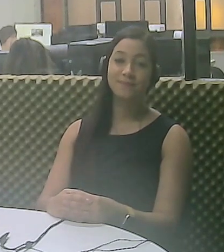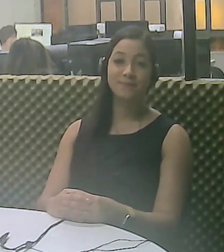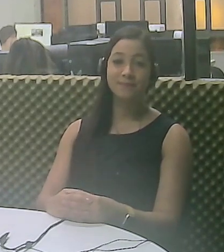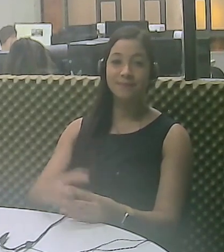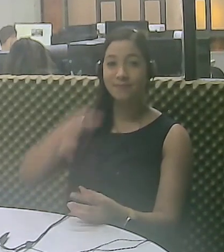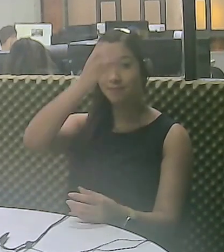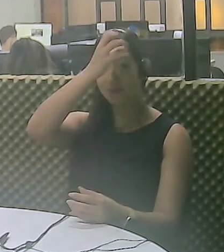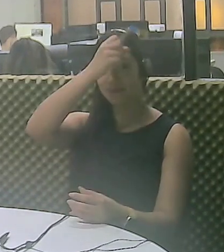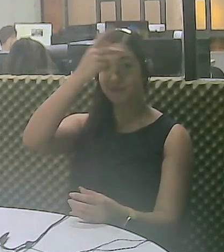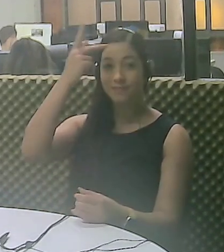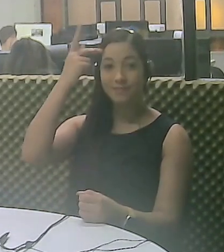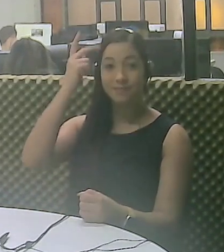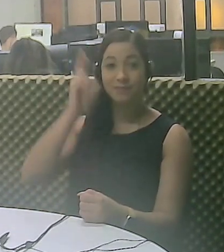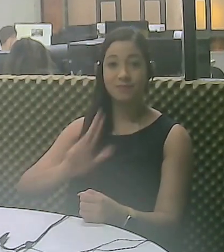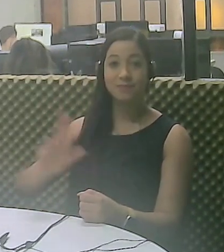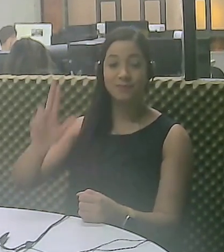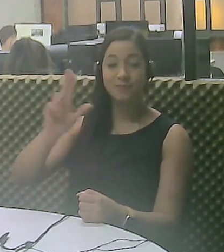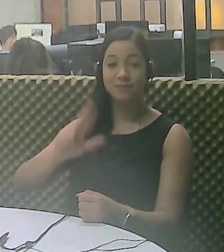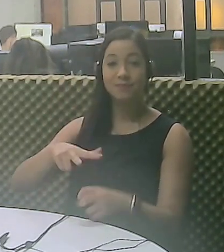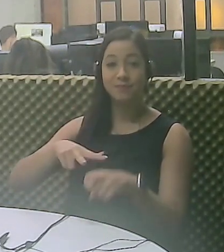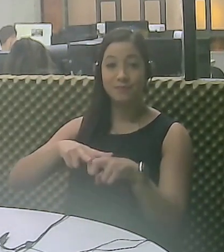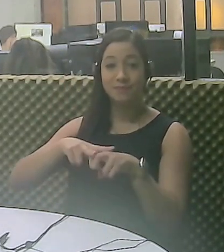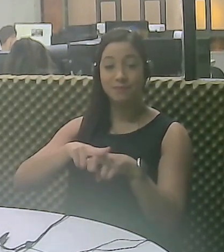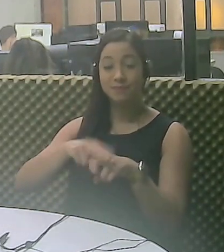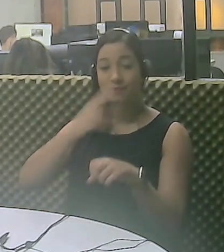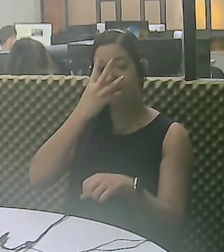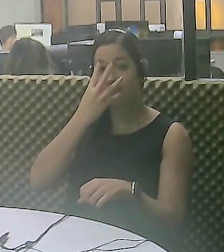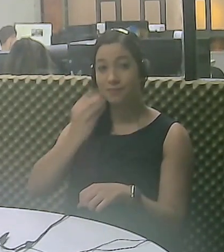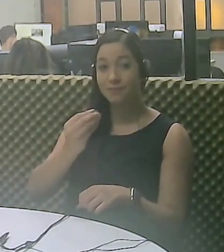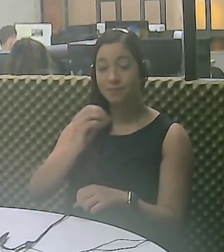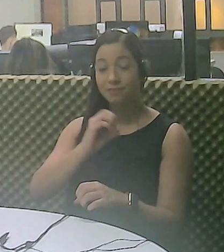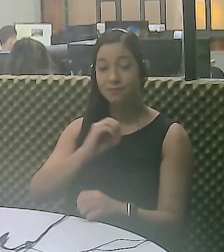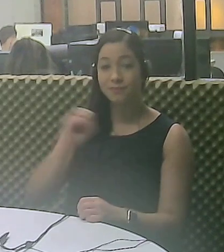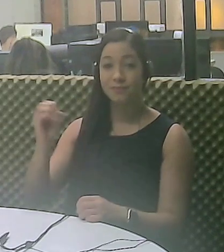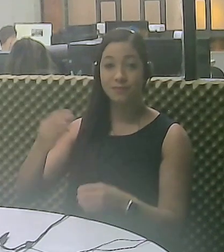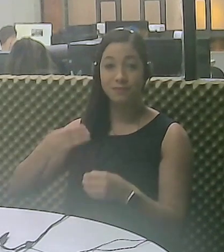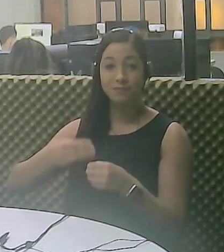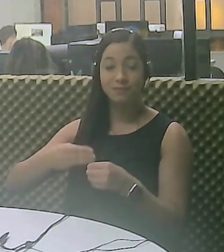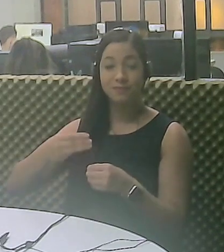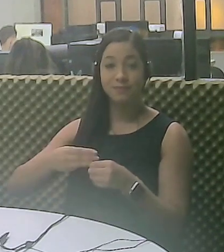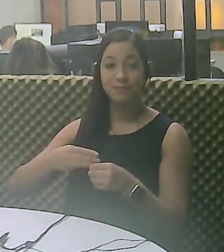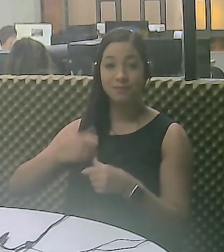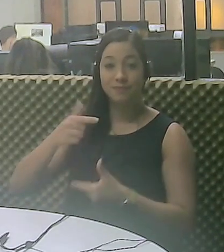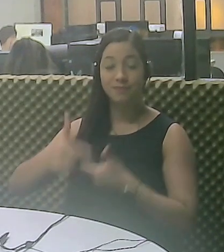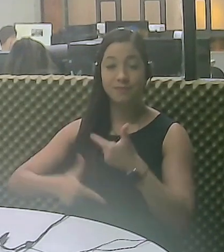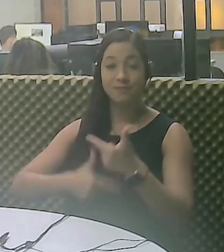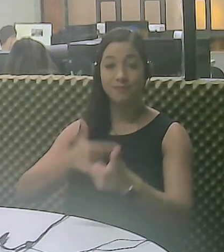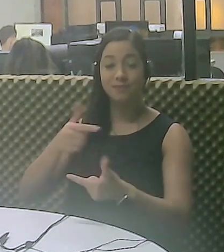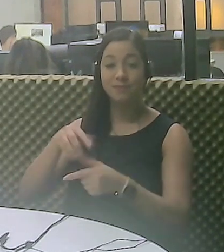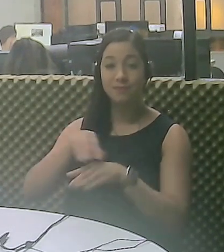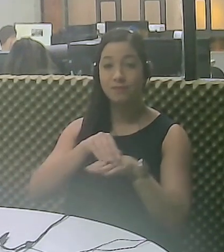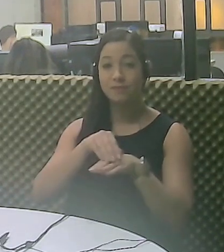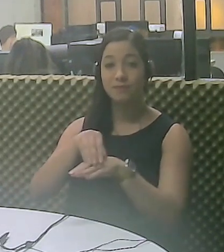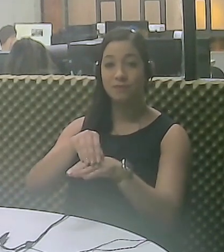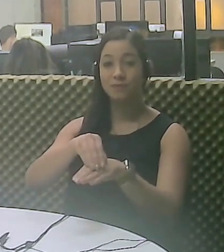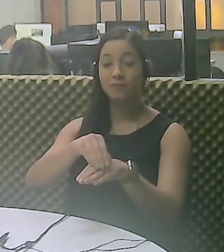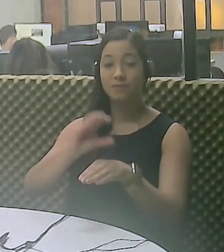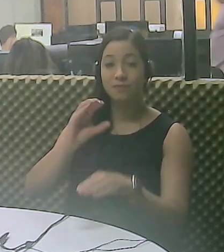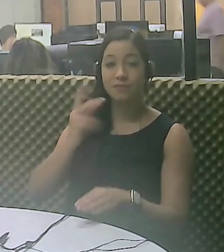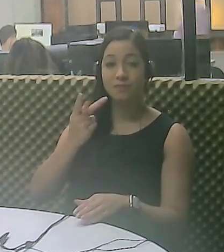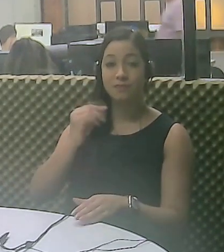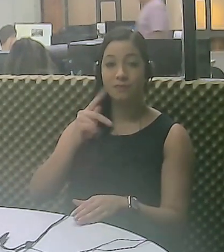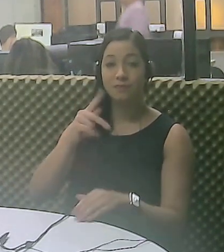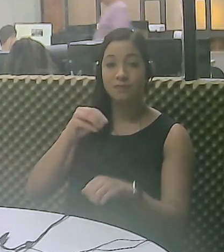A Prefeitura de Uberlândia leva o Castra Móvel para a região oeste do município. O serviço itinerante que realiza